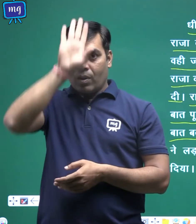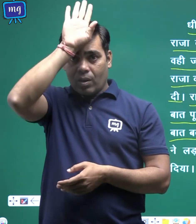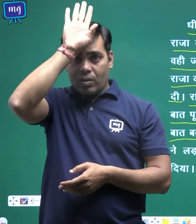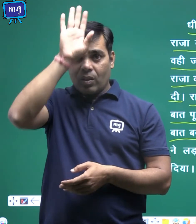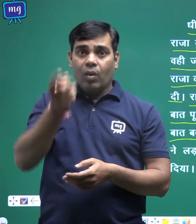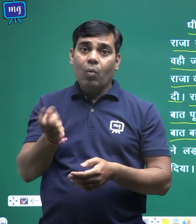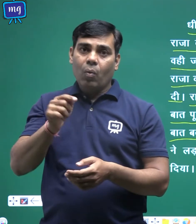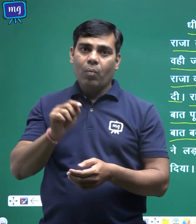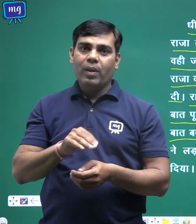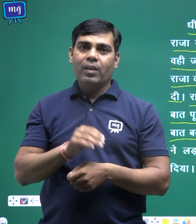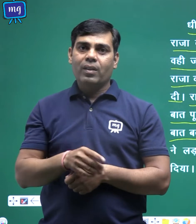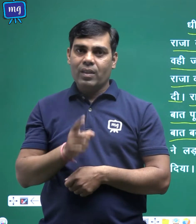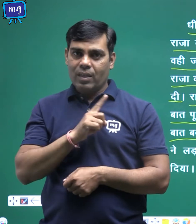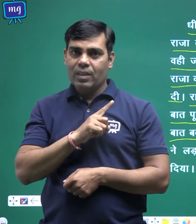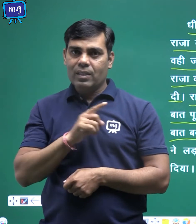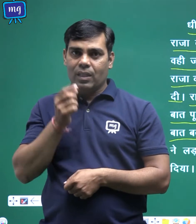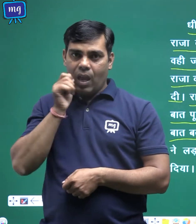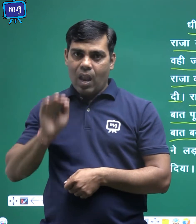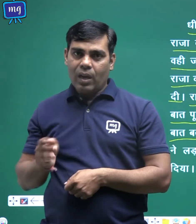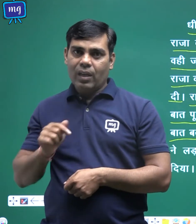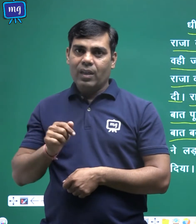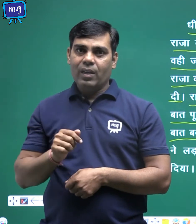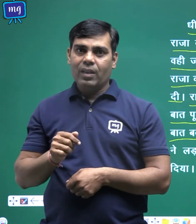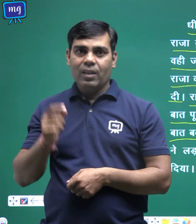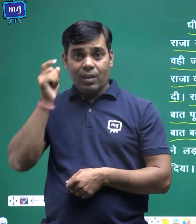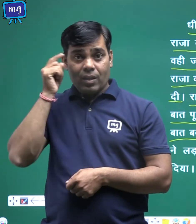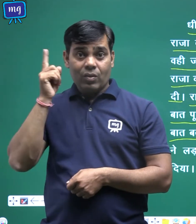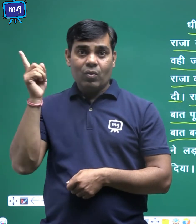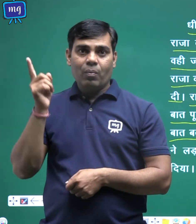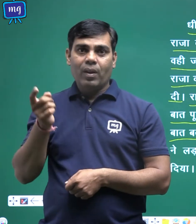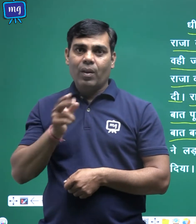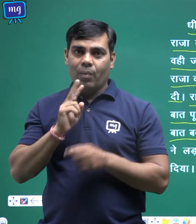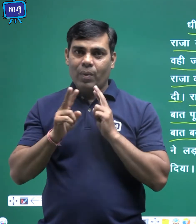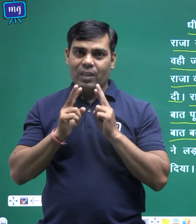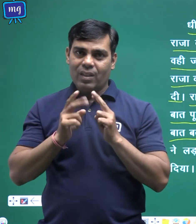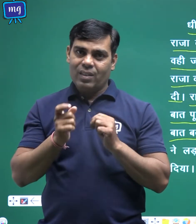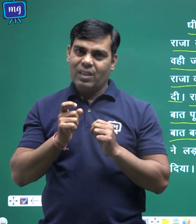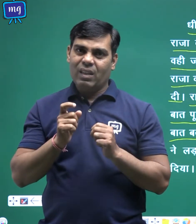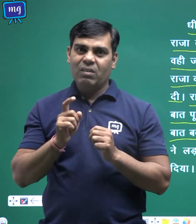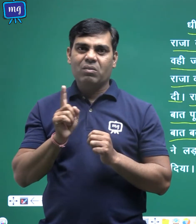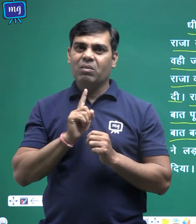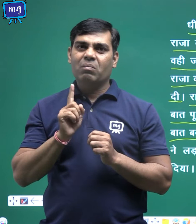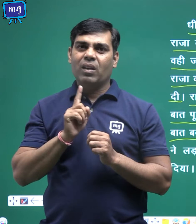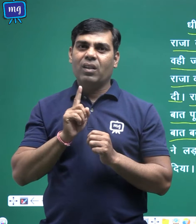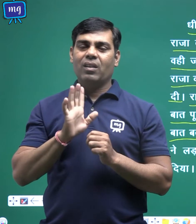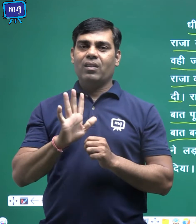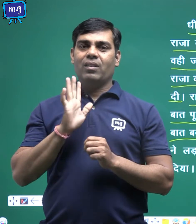भी इस लड़के ने स्वप्न बताने से मना कर दिया।